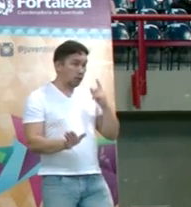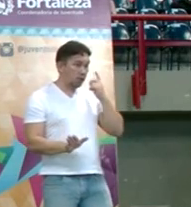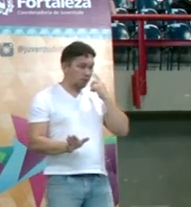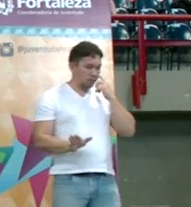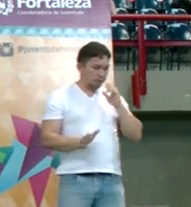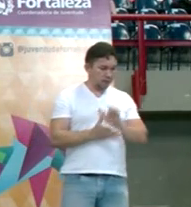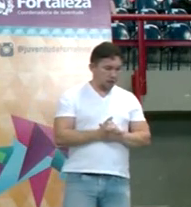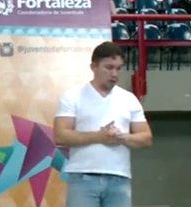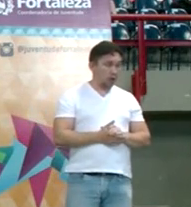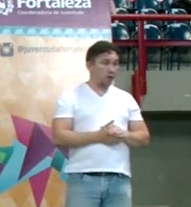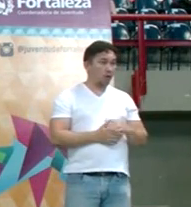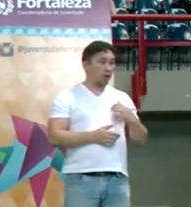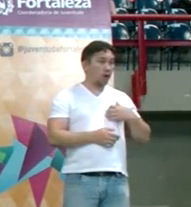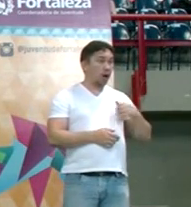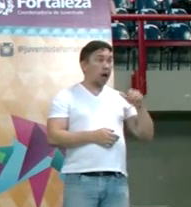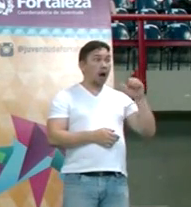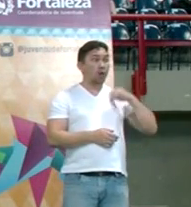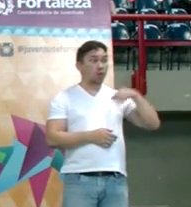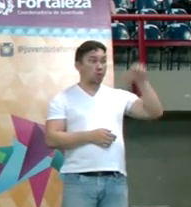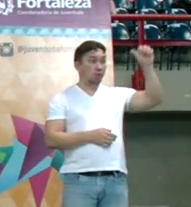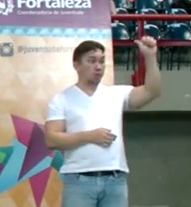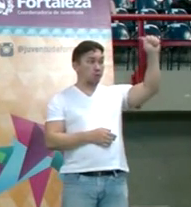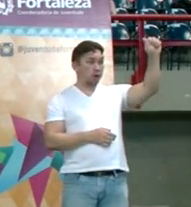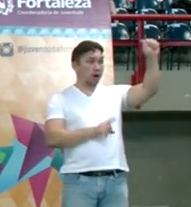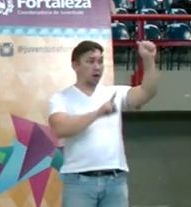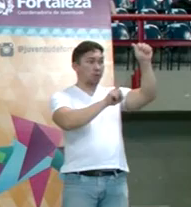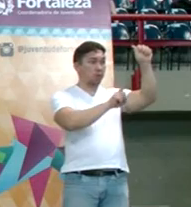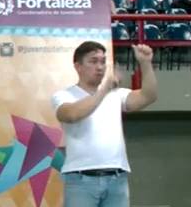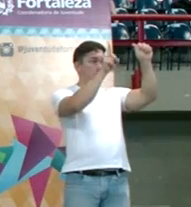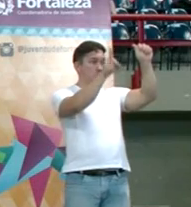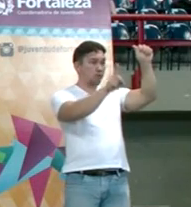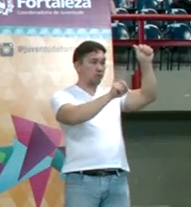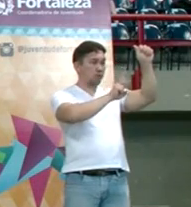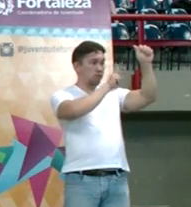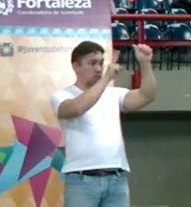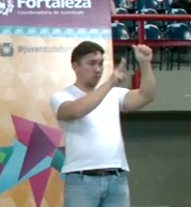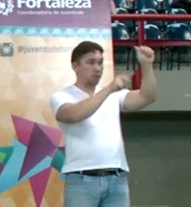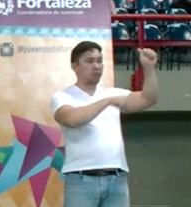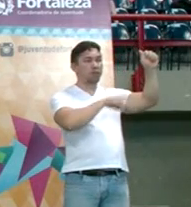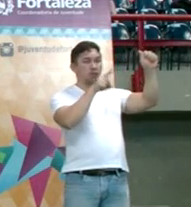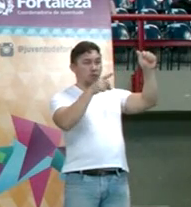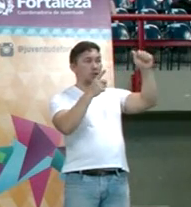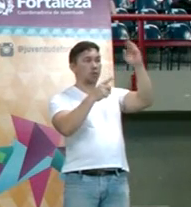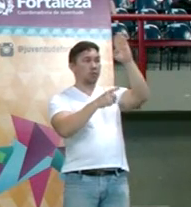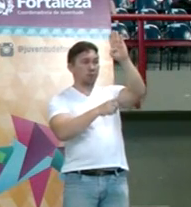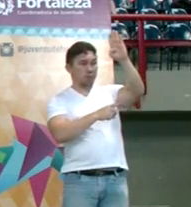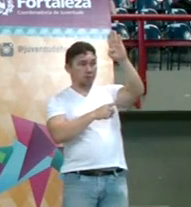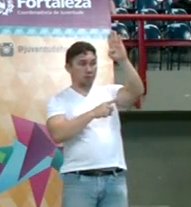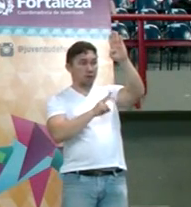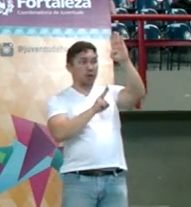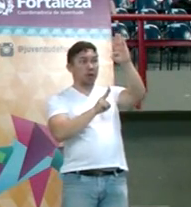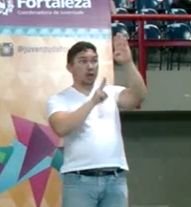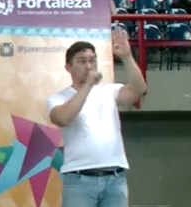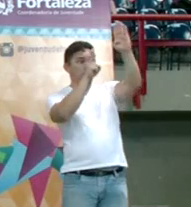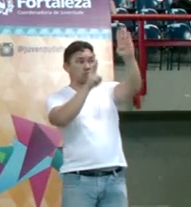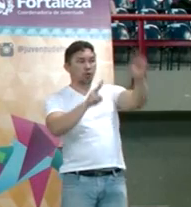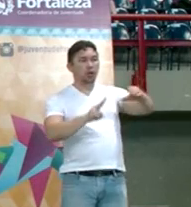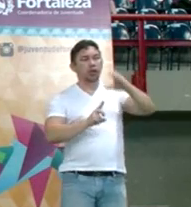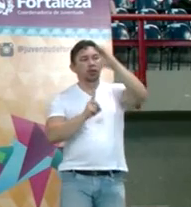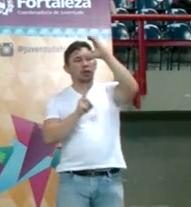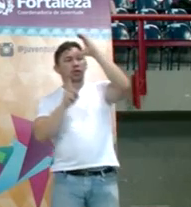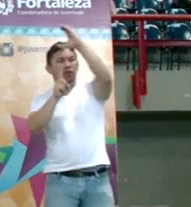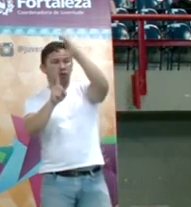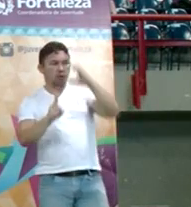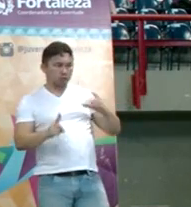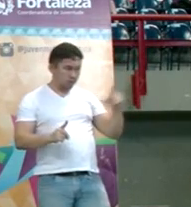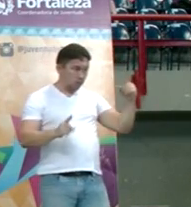primeiro lado, quando você somasse, aparecesse o primeiro salto 2 vezes, o segundo 2 vezes e o terceiro só 1 vez. Aí não